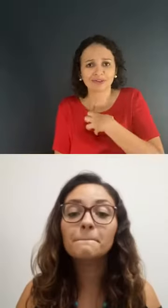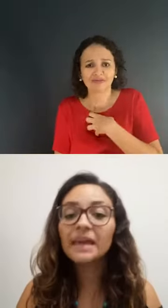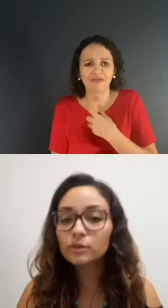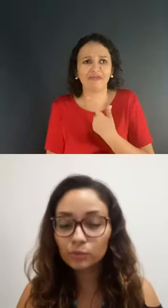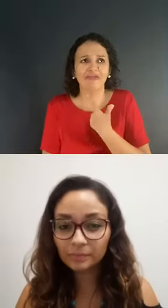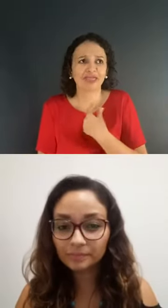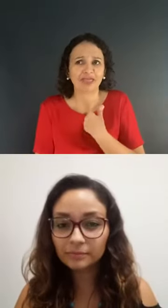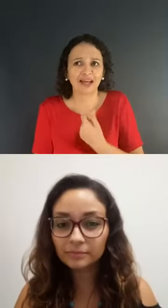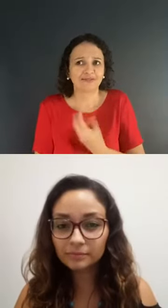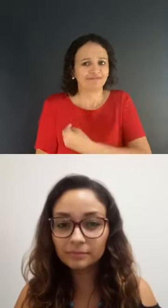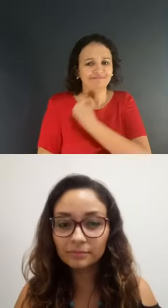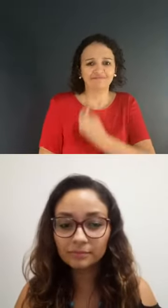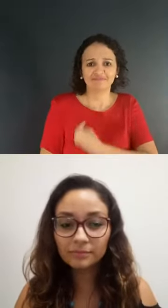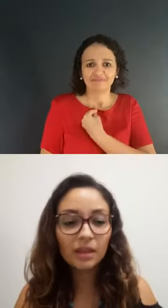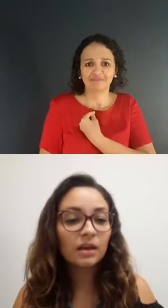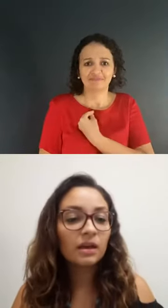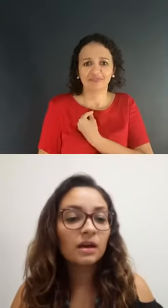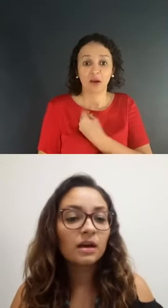coloca medo,